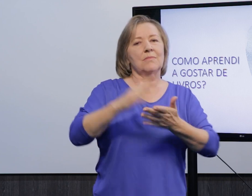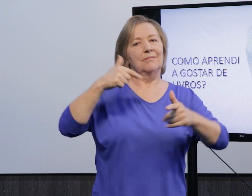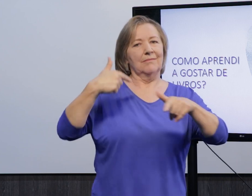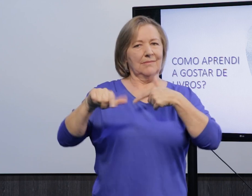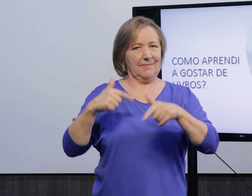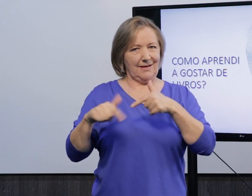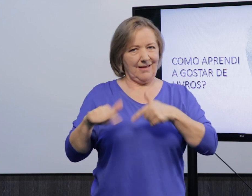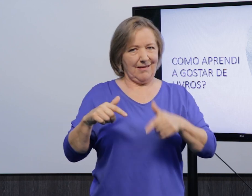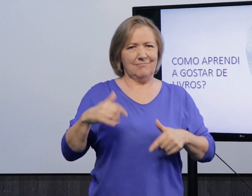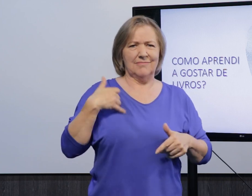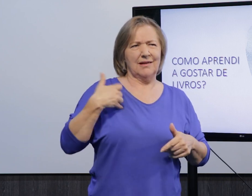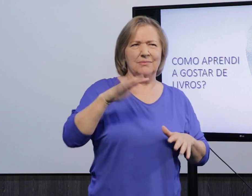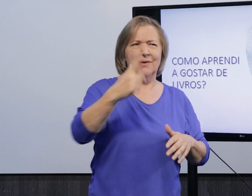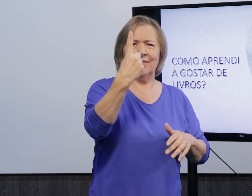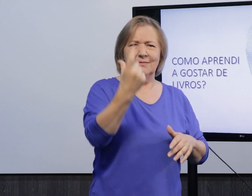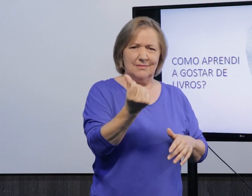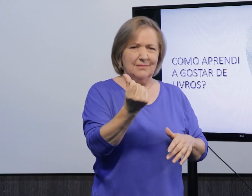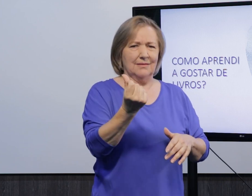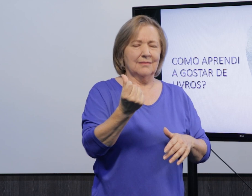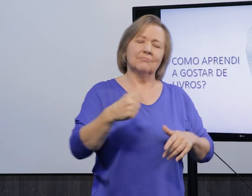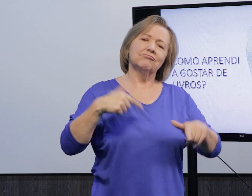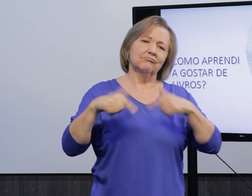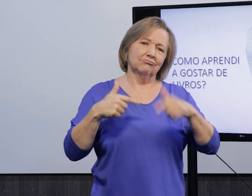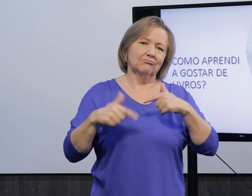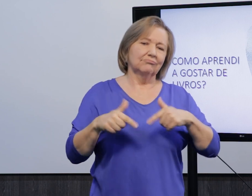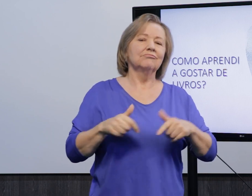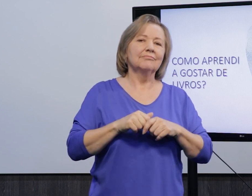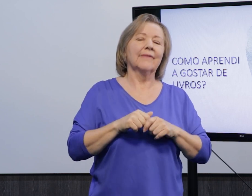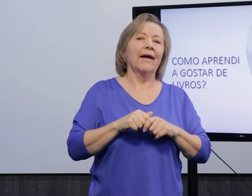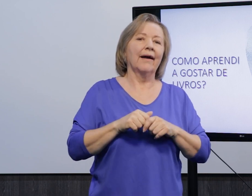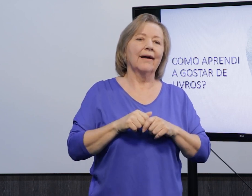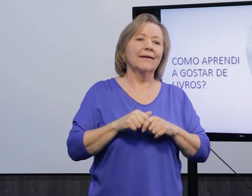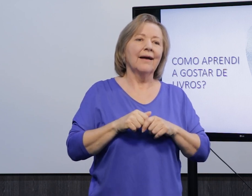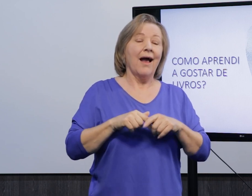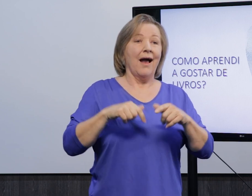Eu me formei depois também né comecei a trabalhar juntamente ele estudando né